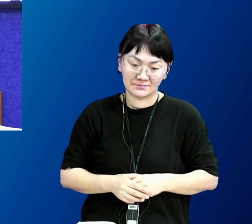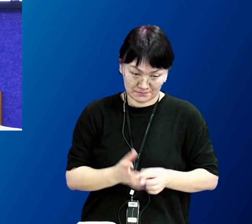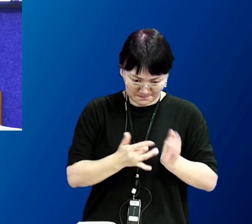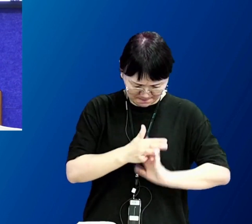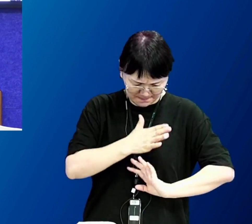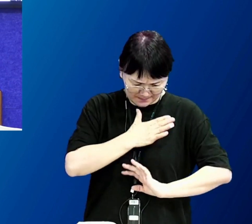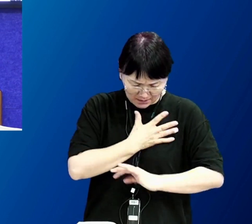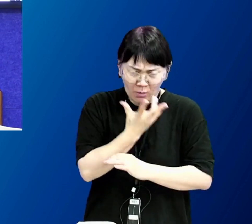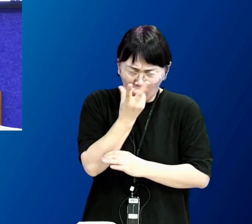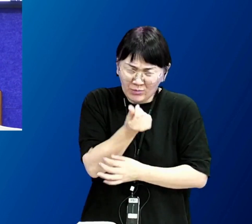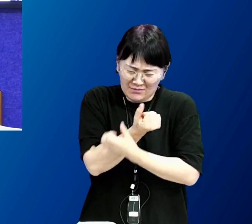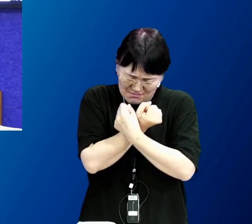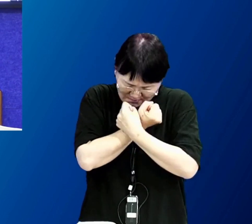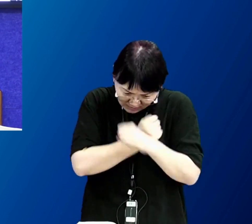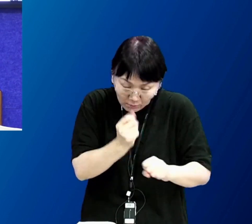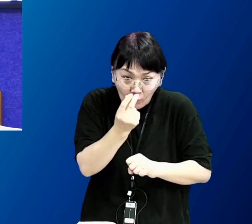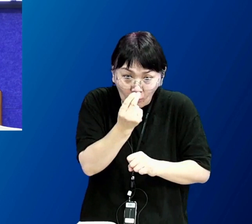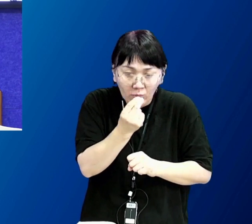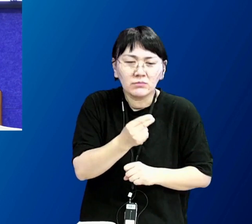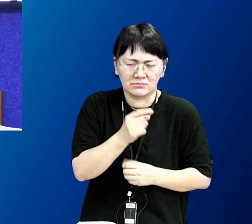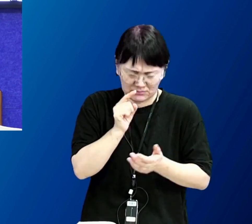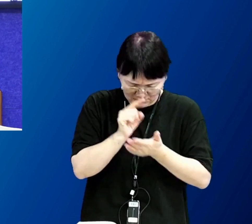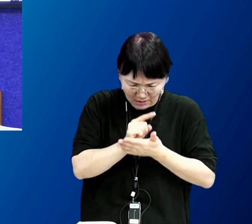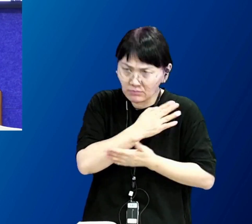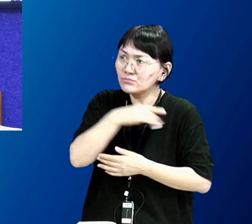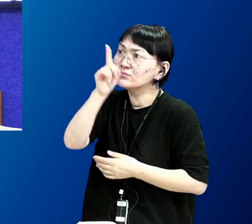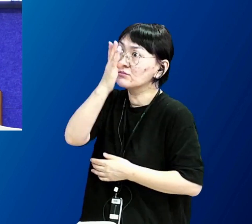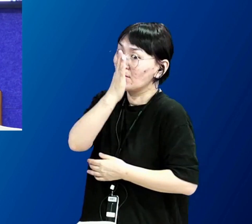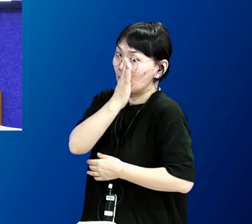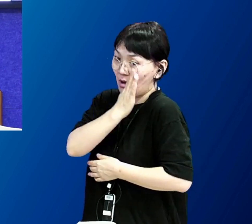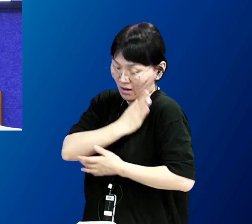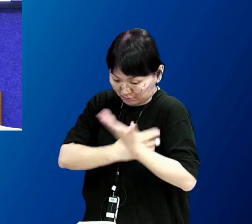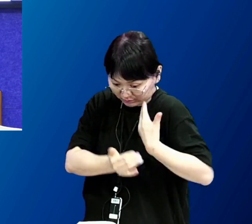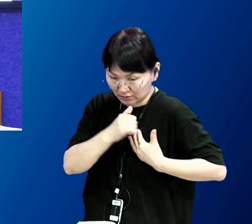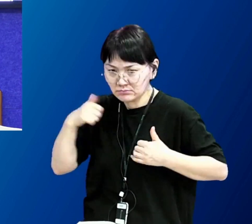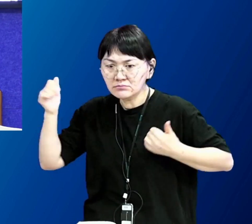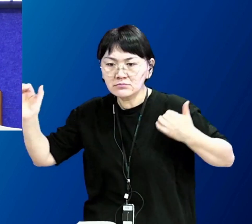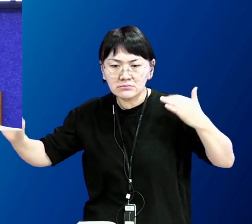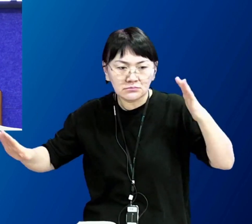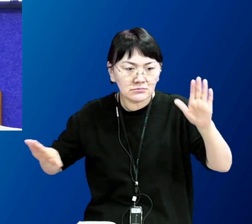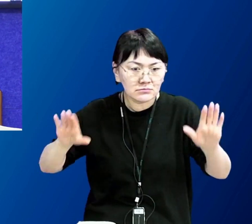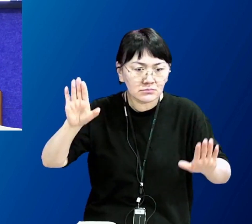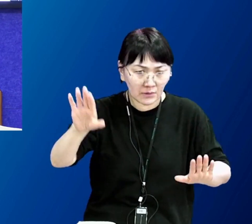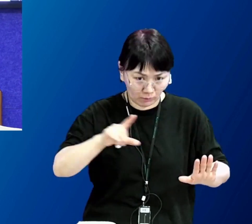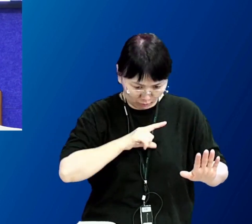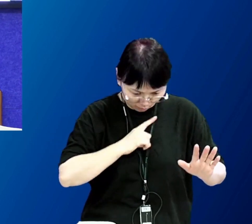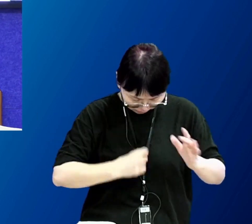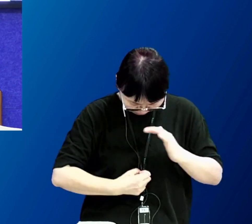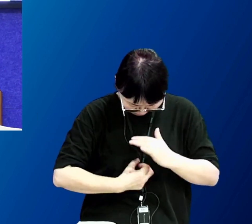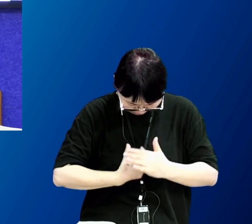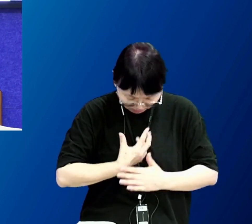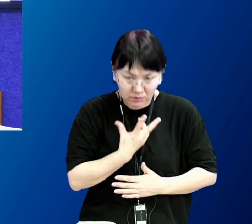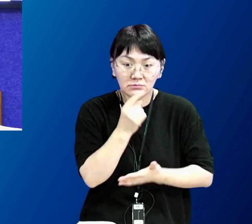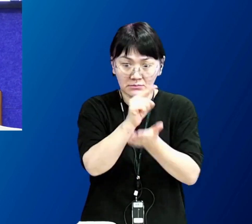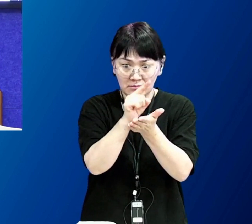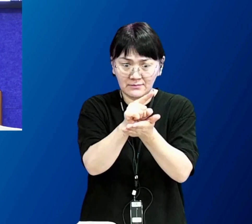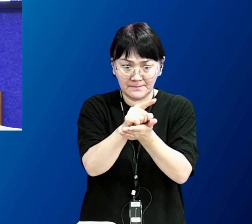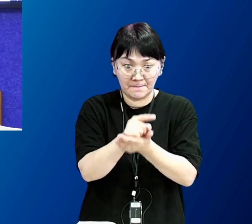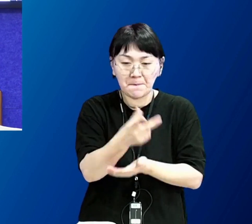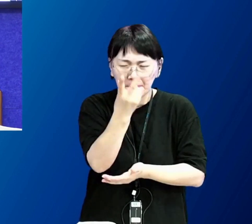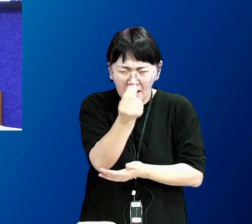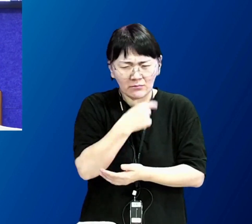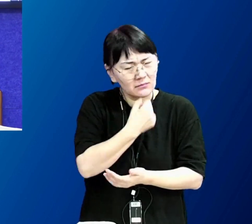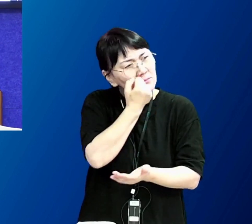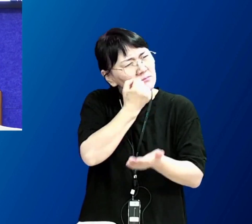Аврыг үнэнхээр авсан бол эзнийг энэ хайрлах хайр гарцааг байдаг үз. За тэгвэл үнэнхээр баттай аврыг авсан хүн мөн